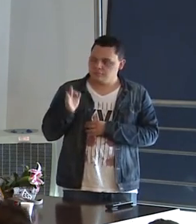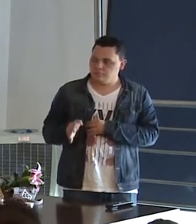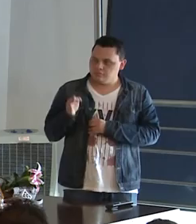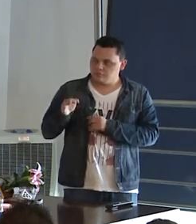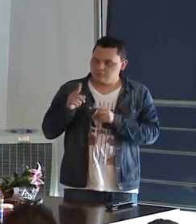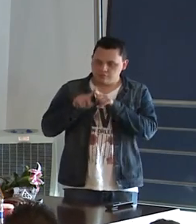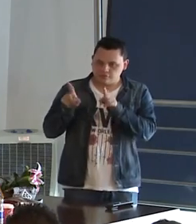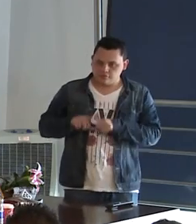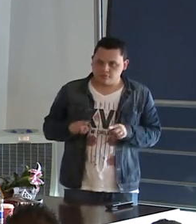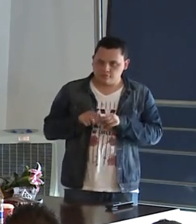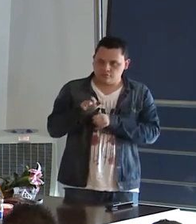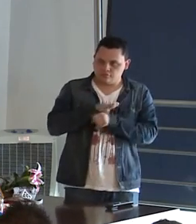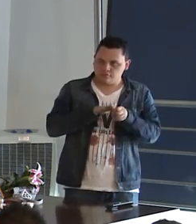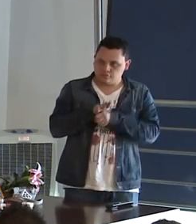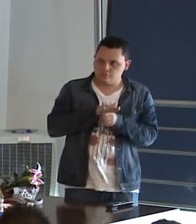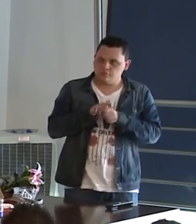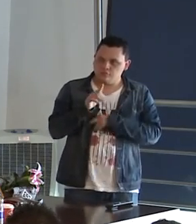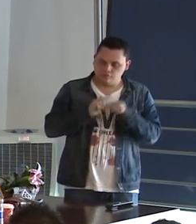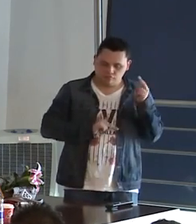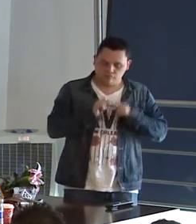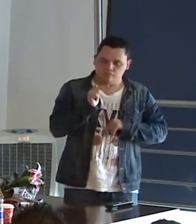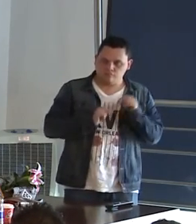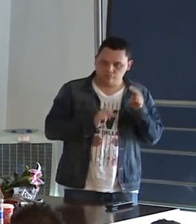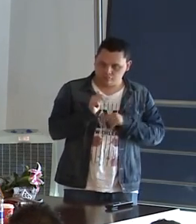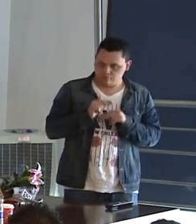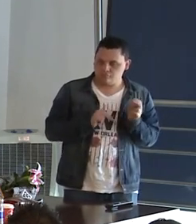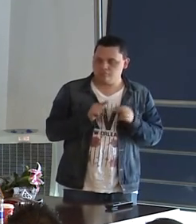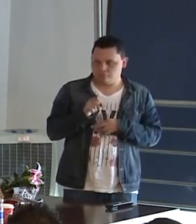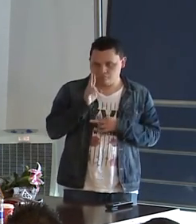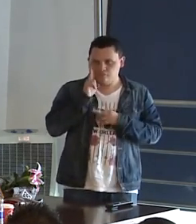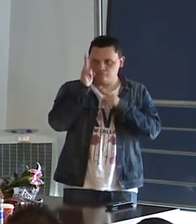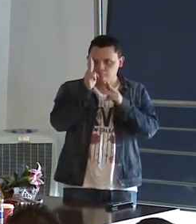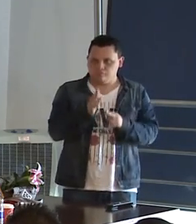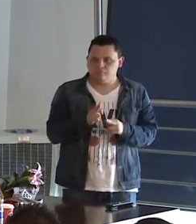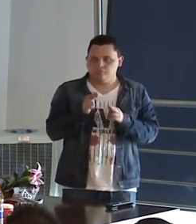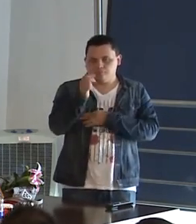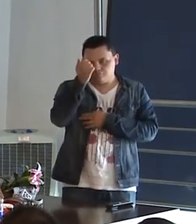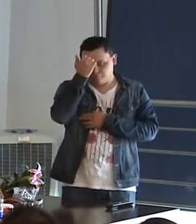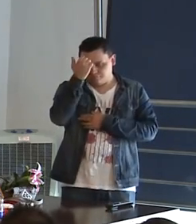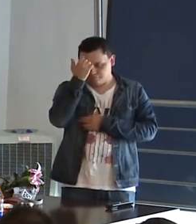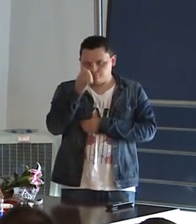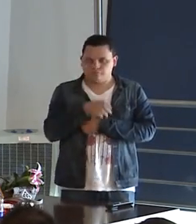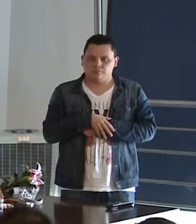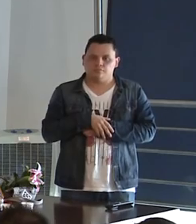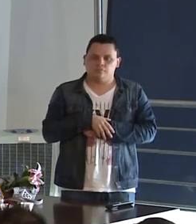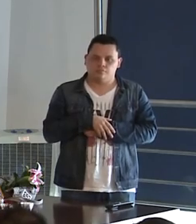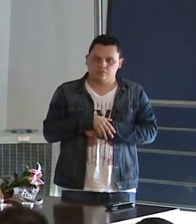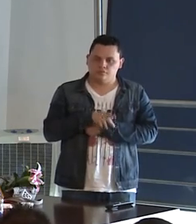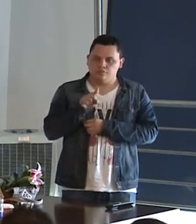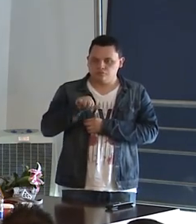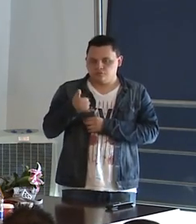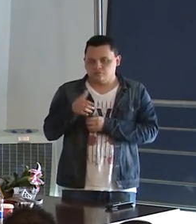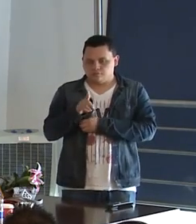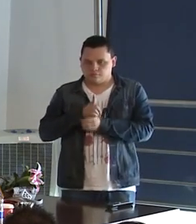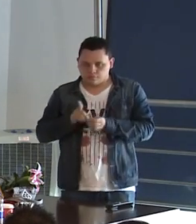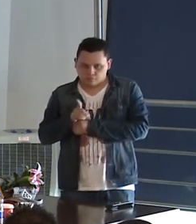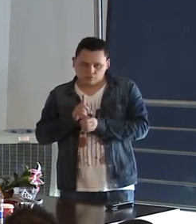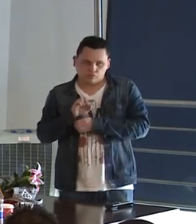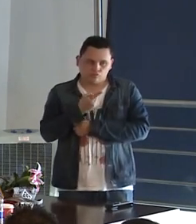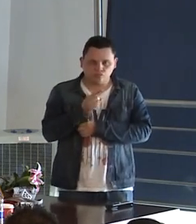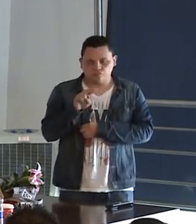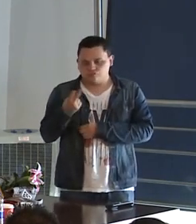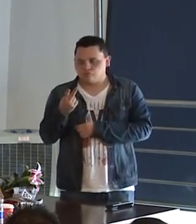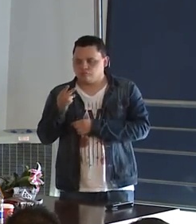en diferentes momentos de esta construcción, que vale la pena destacar, profesores de otros departamentos que pasaron uno, dos,